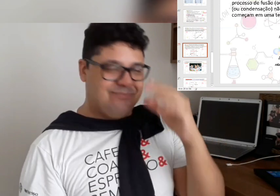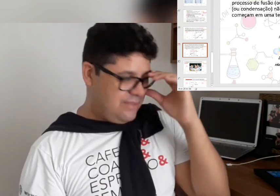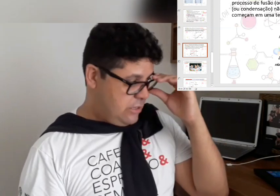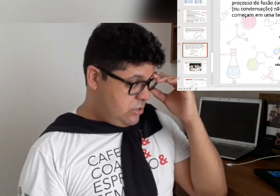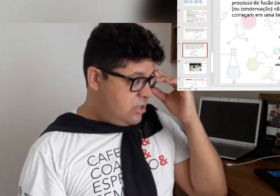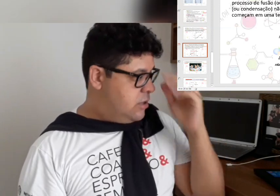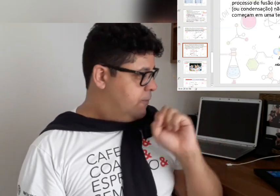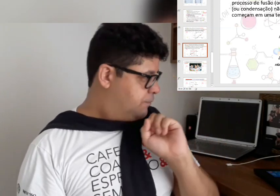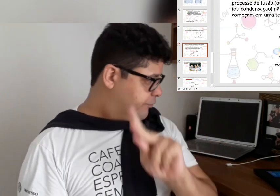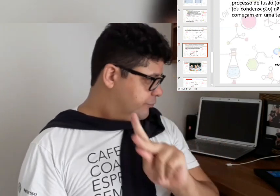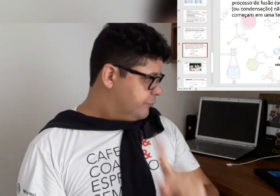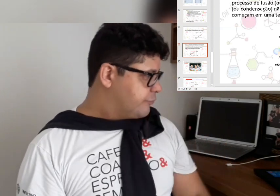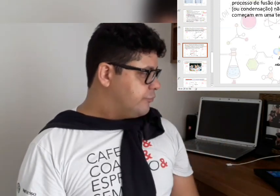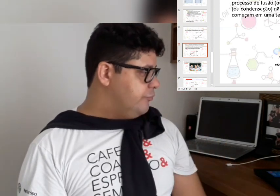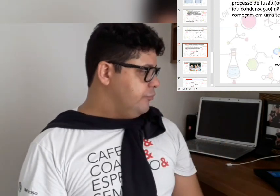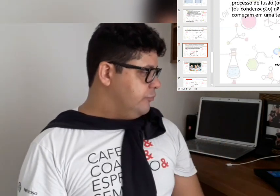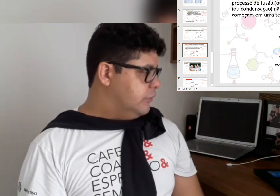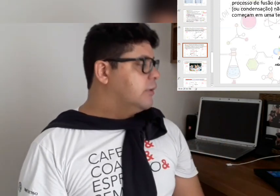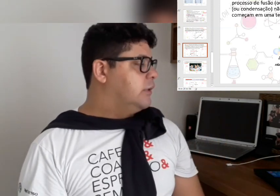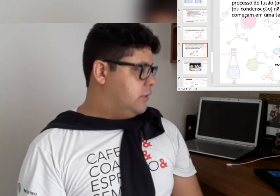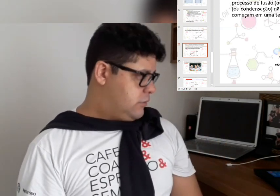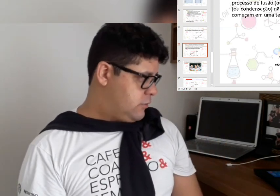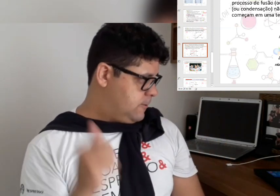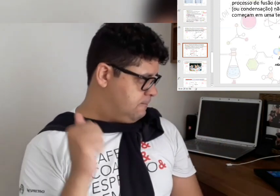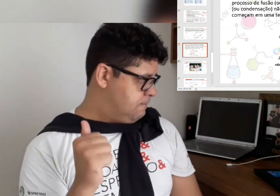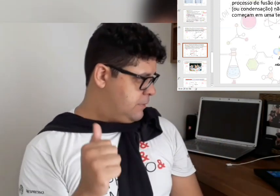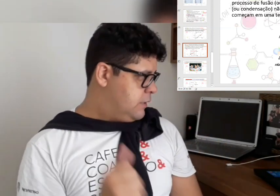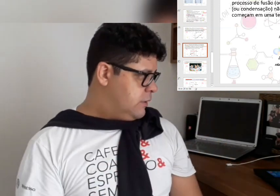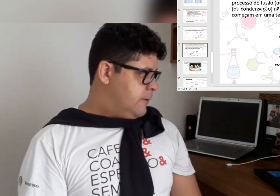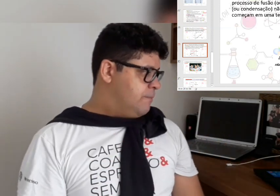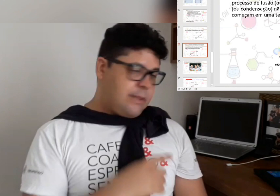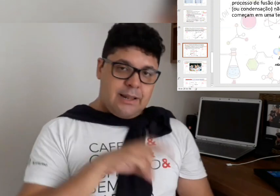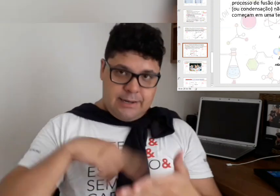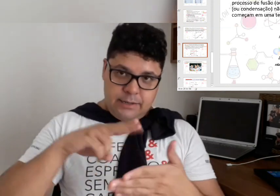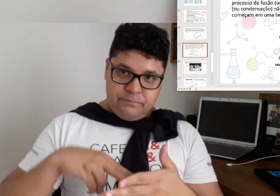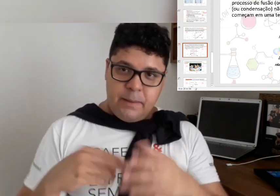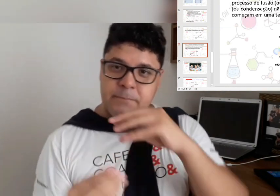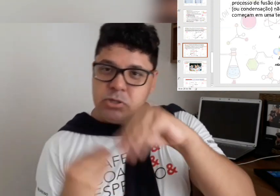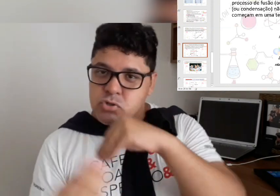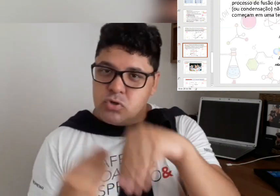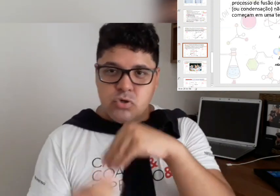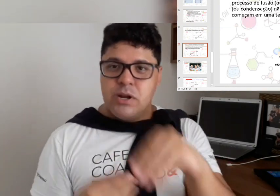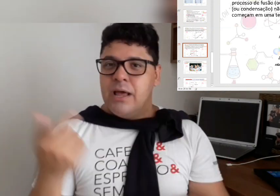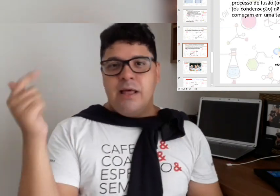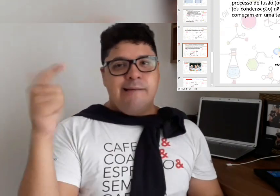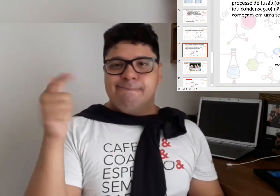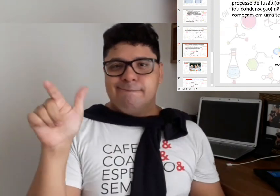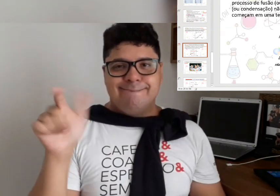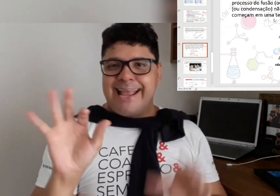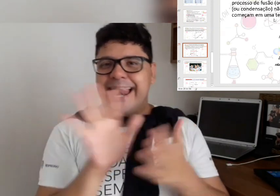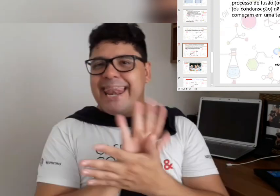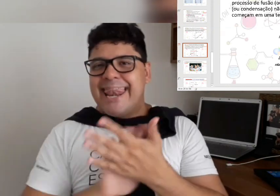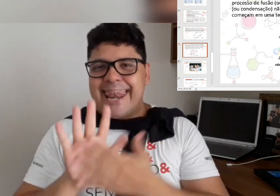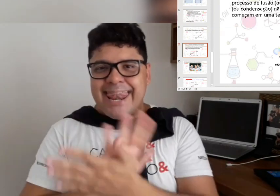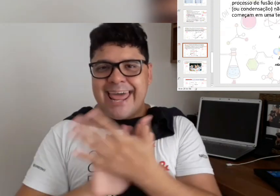com essa variação na hora da mudança de estado, a gente tem um gráfico de uma